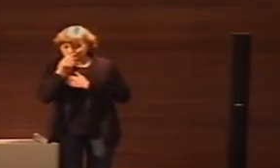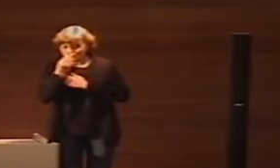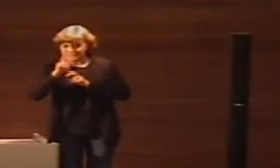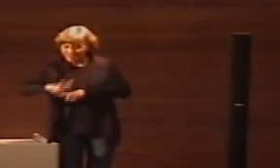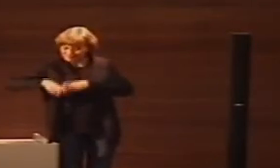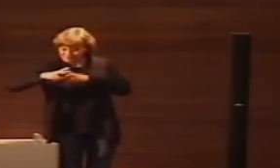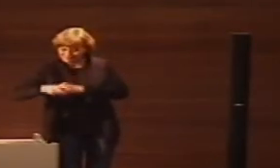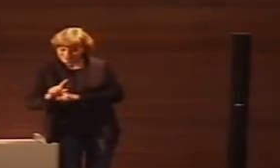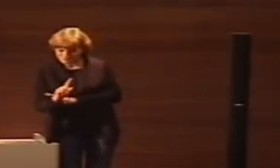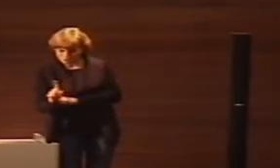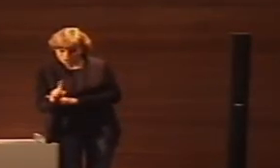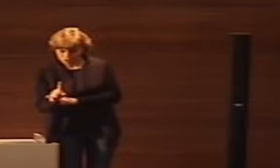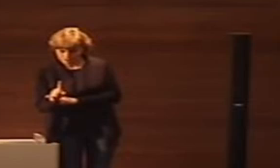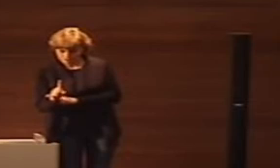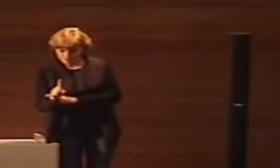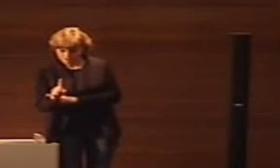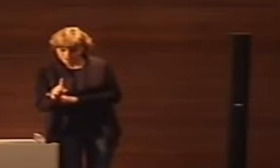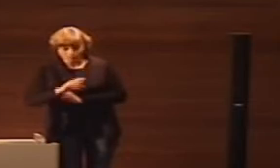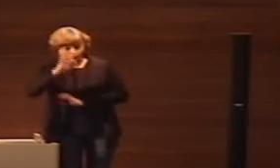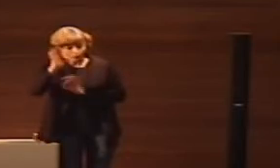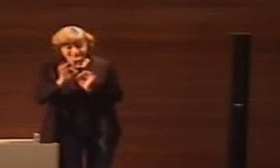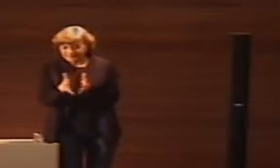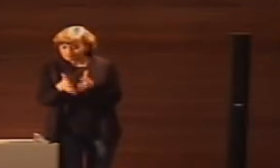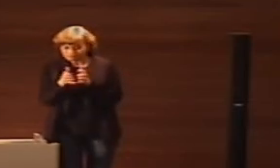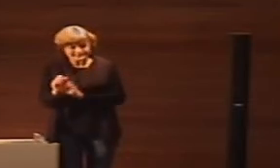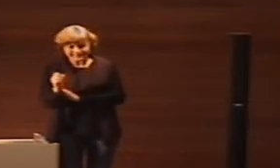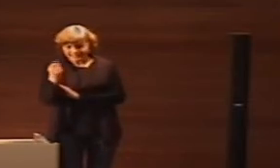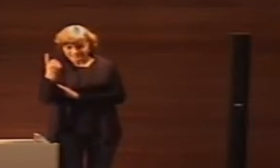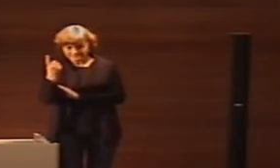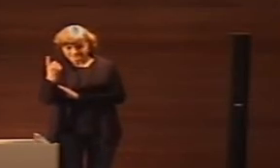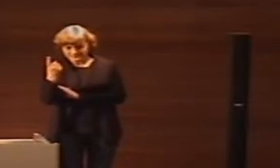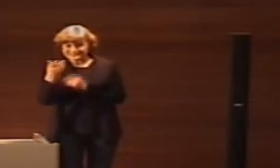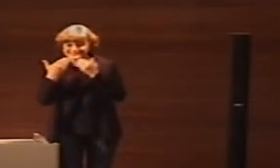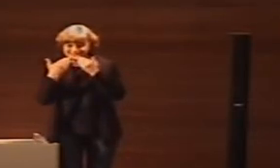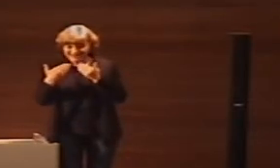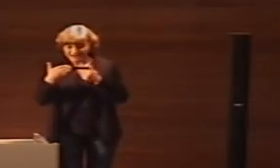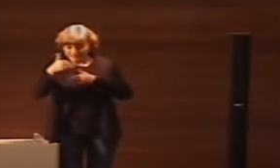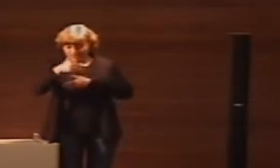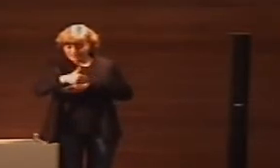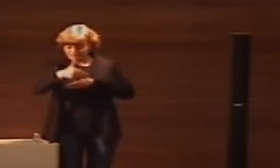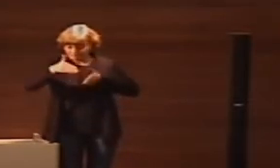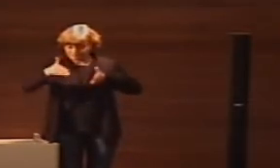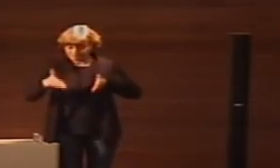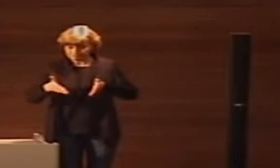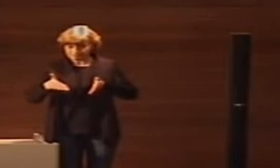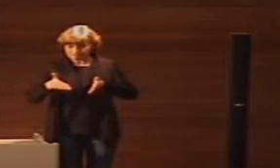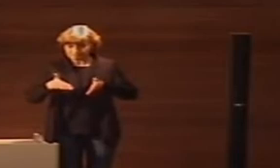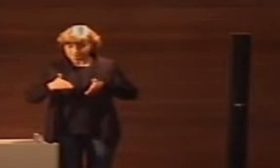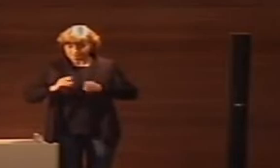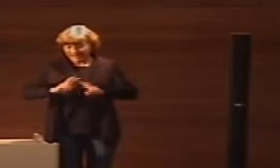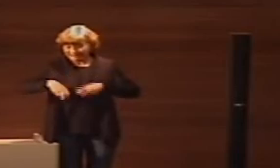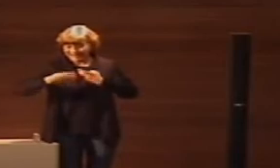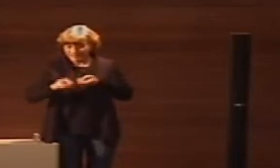recuperación, pero la mayor contribución de las plantas de tratamiento mecánico biológico en